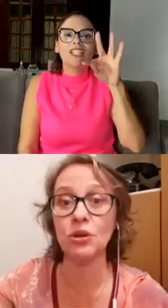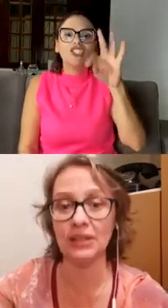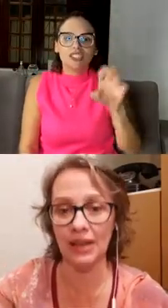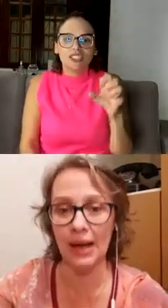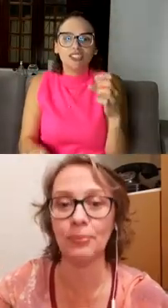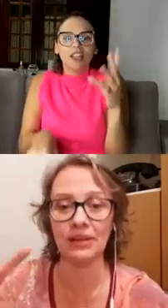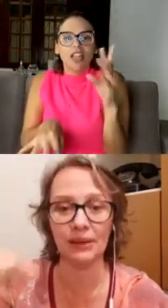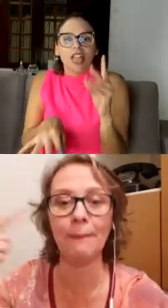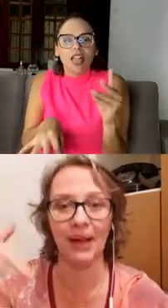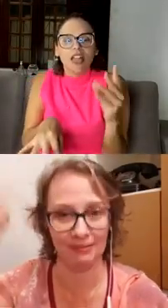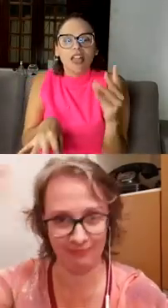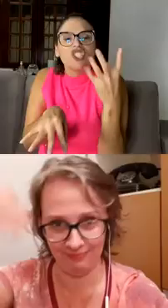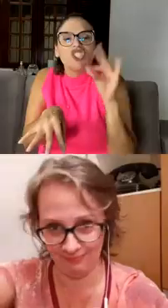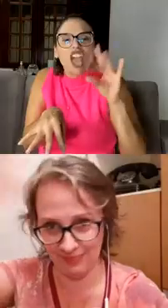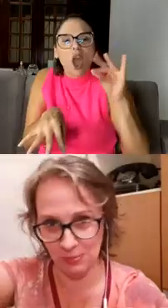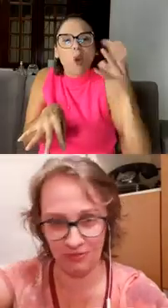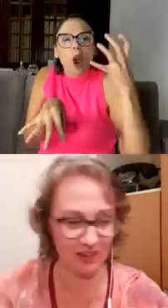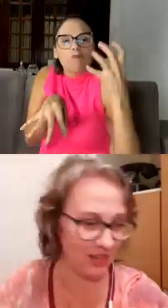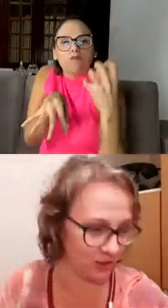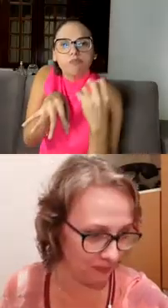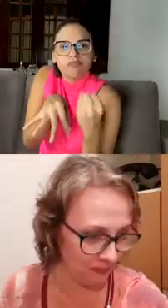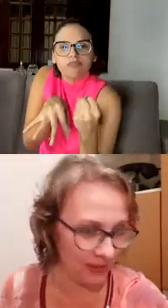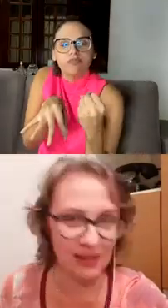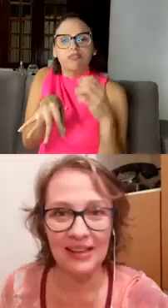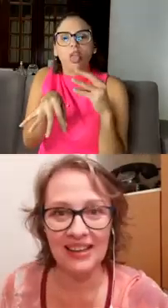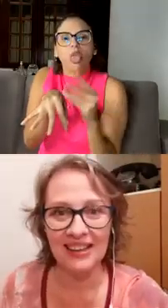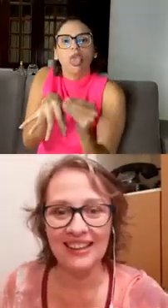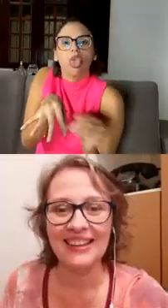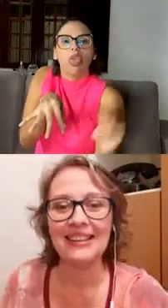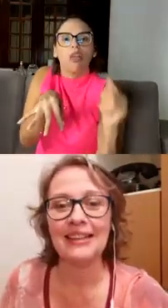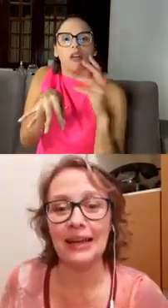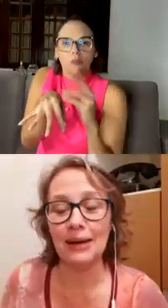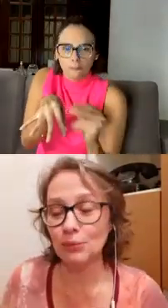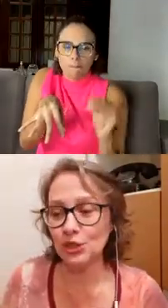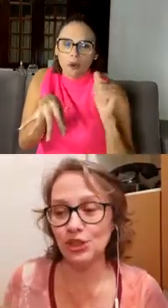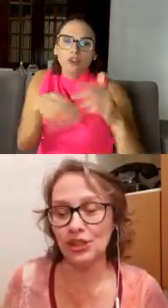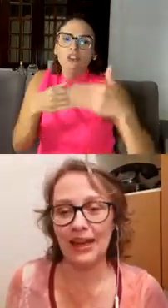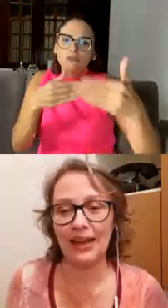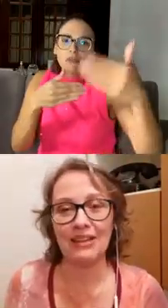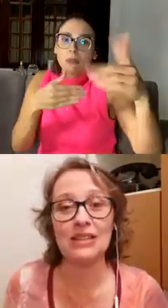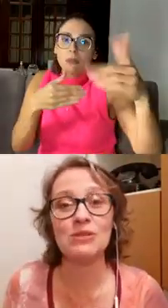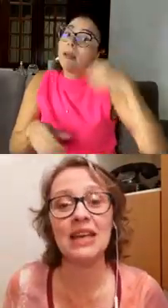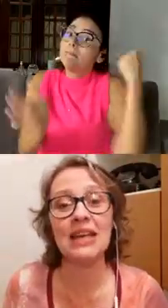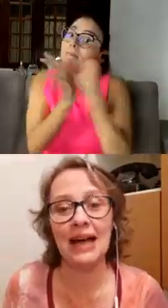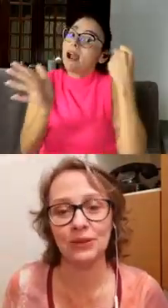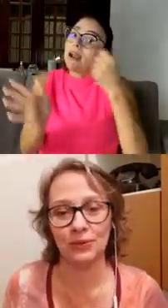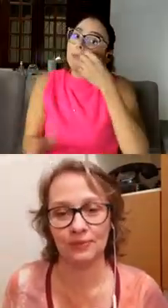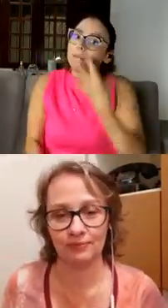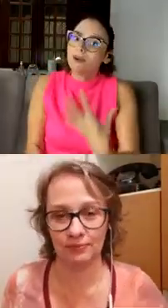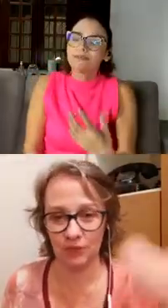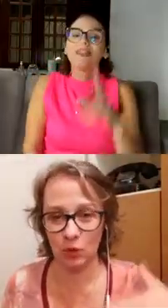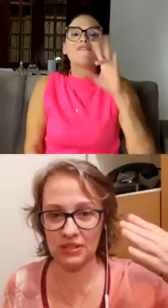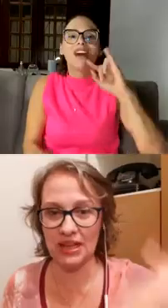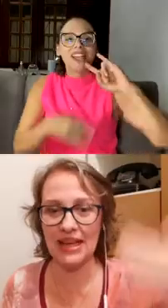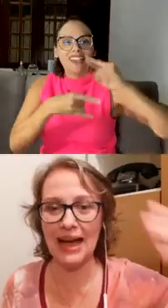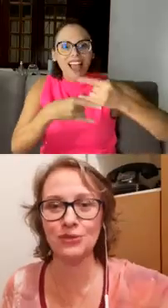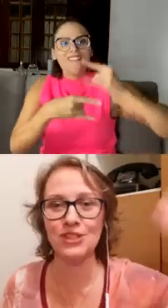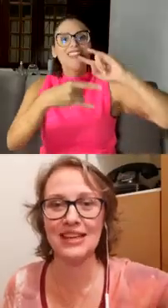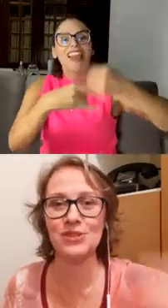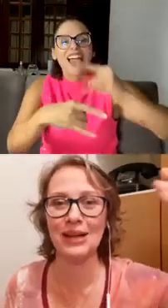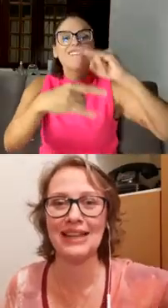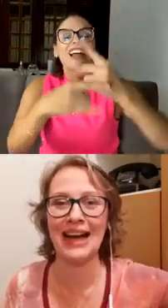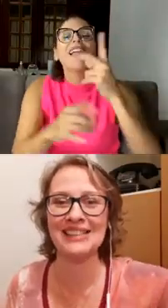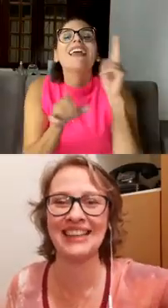isso em outra época também, mais pra frente. Teremos, vai ser um seriado